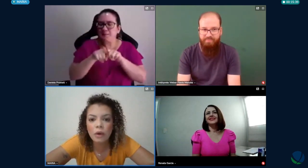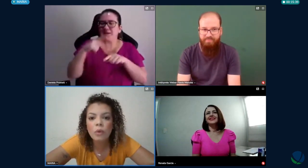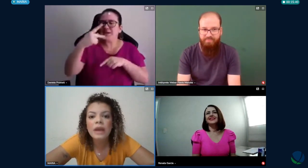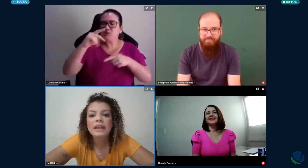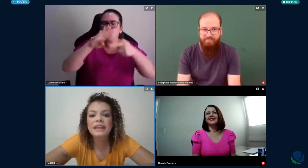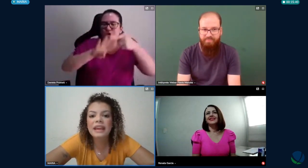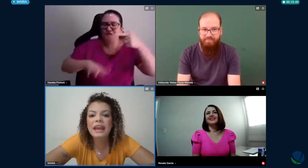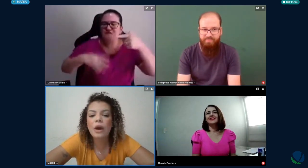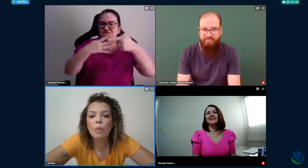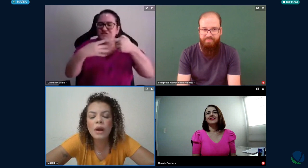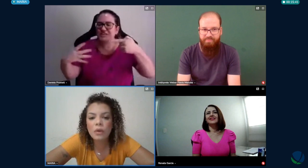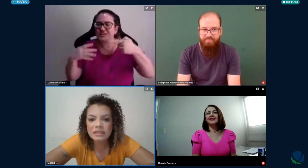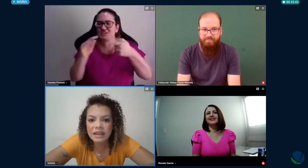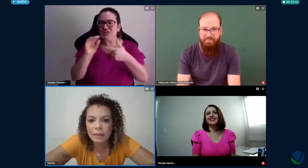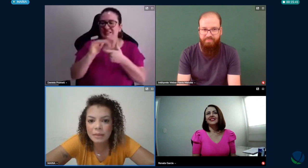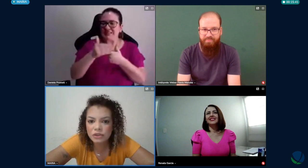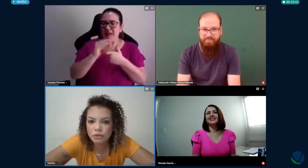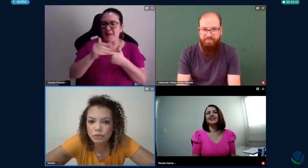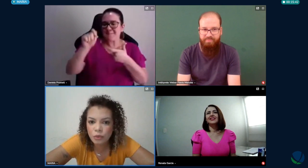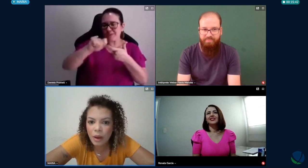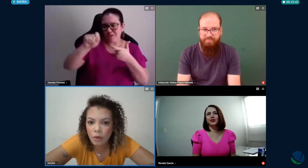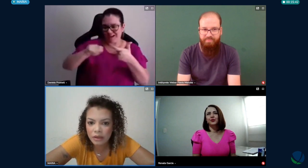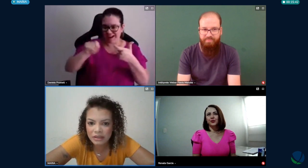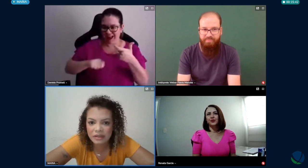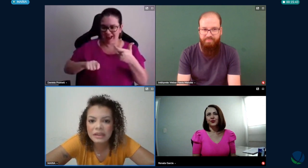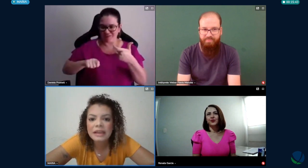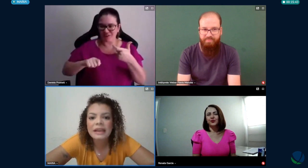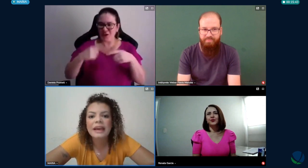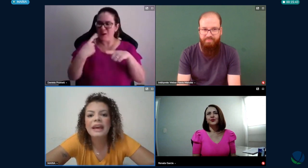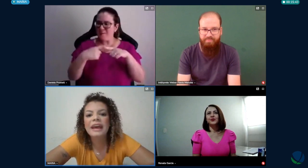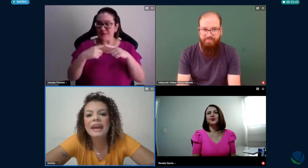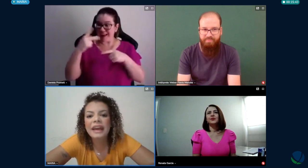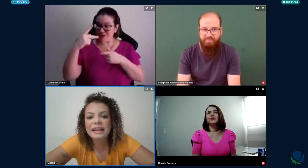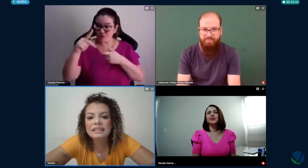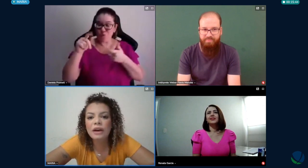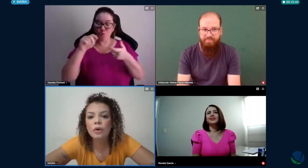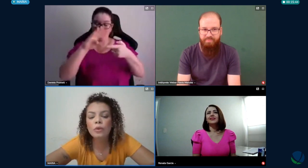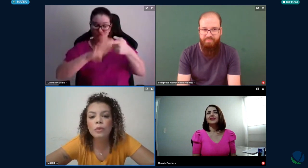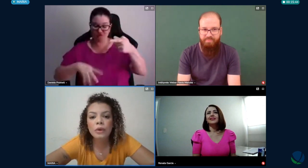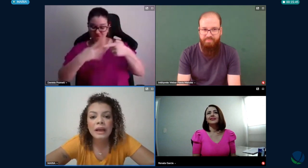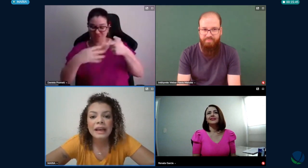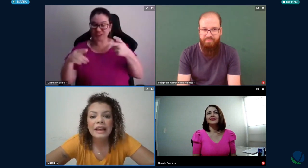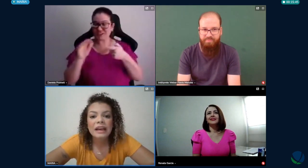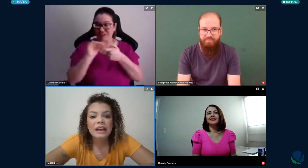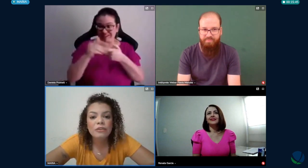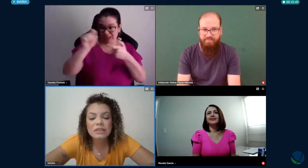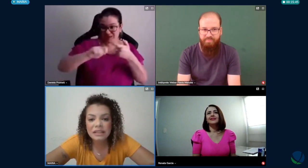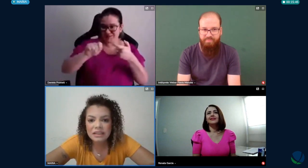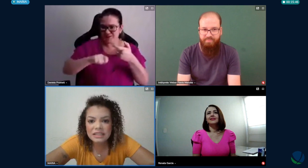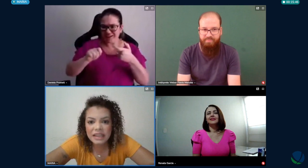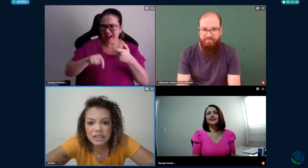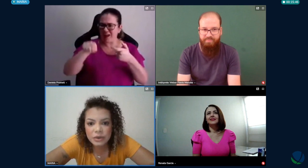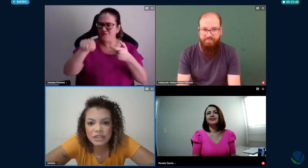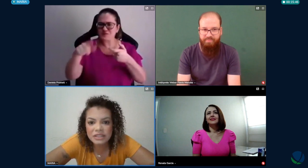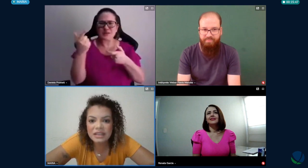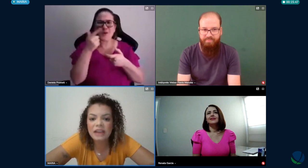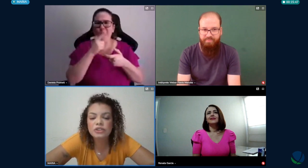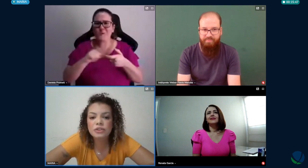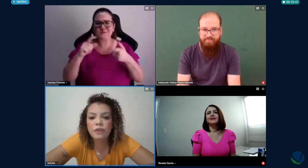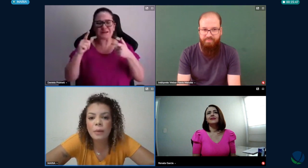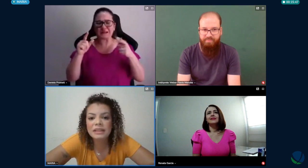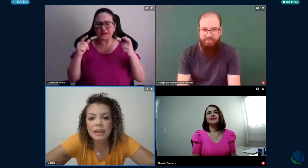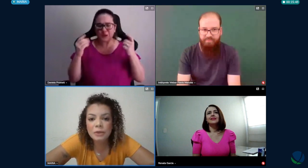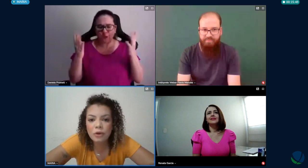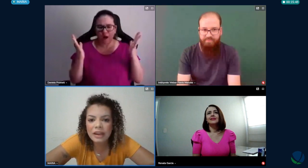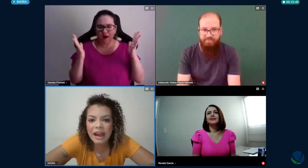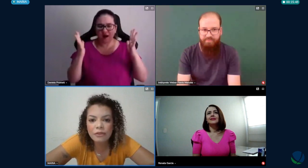entender então que uma coisa caminha junto com a outra. Então, você trazer isso